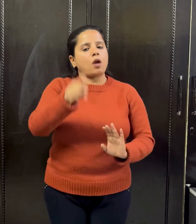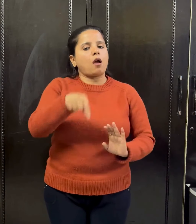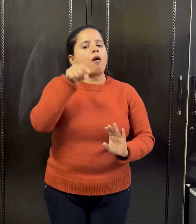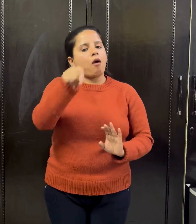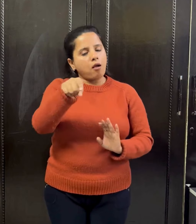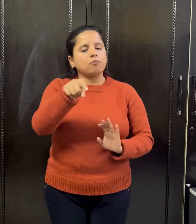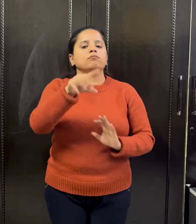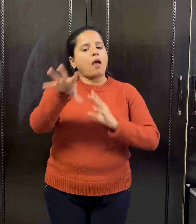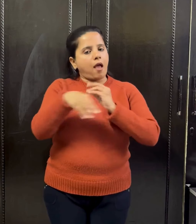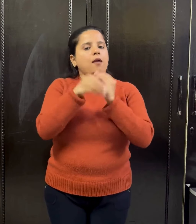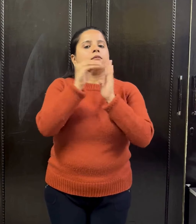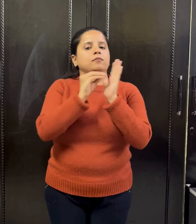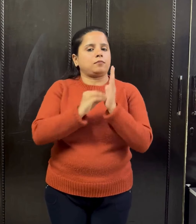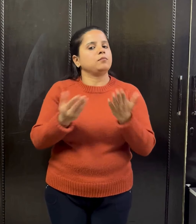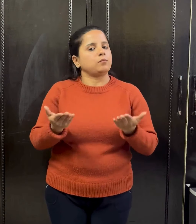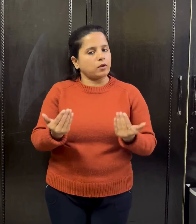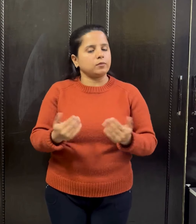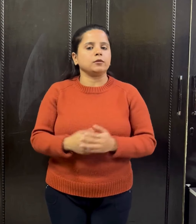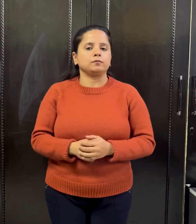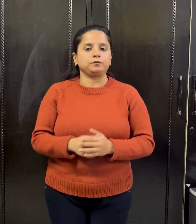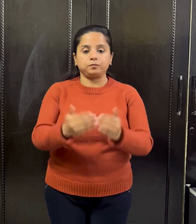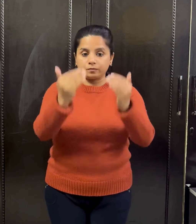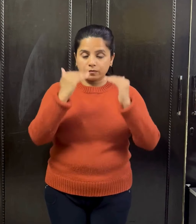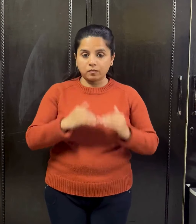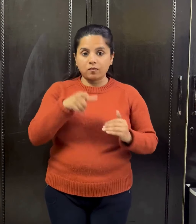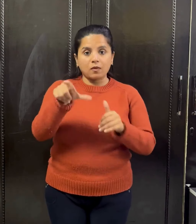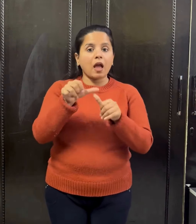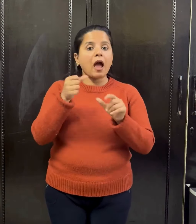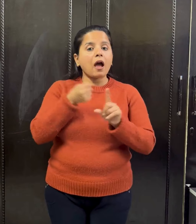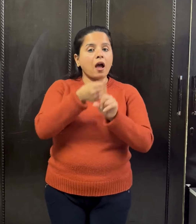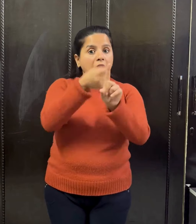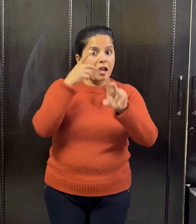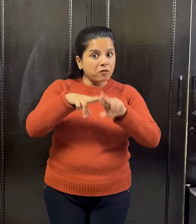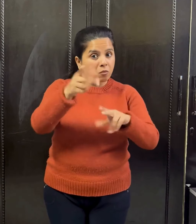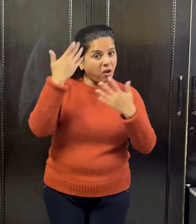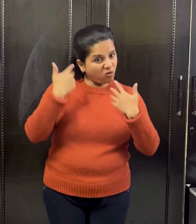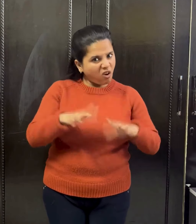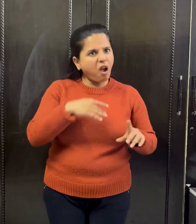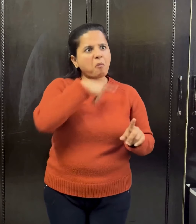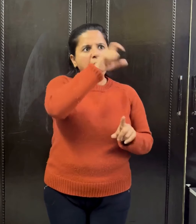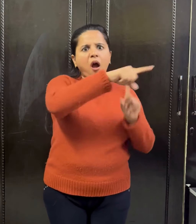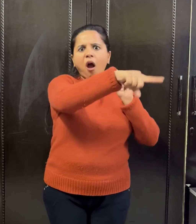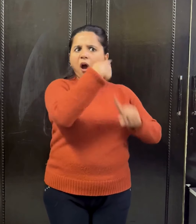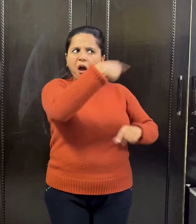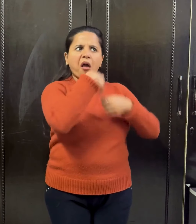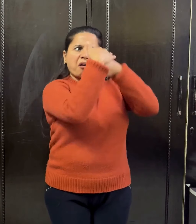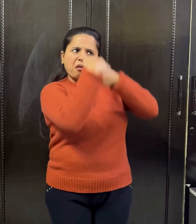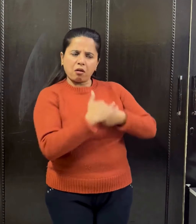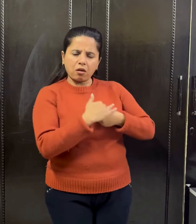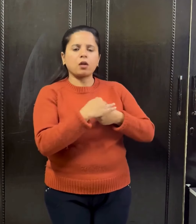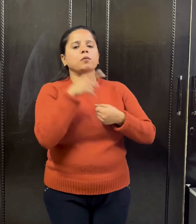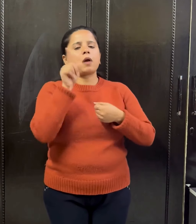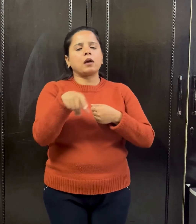उससे अगले प्रश्न में उस एडवोकेसी का ब्रीफ डिस्क्रिप्शन दें 100 शब्दों में।